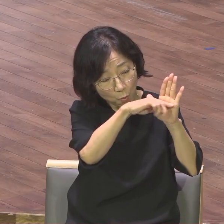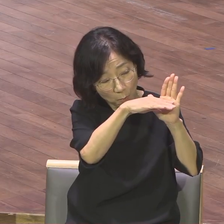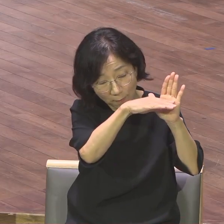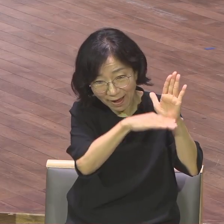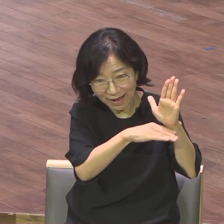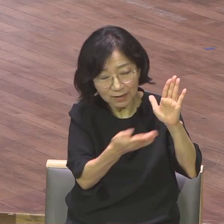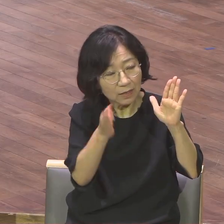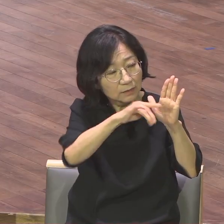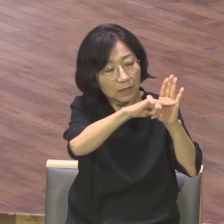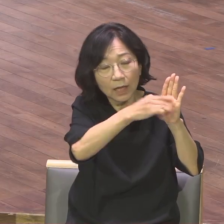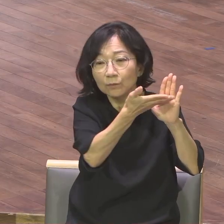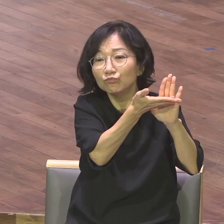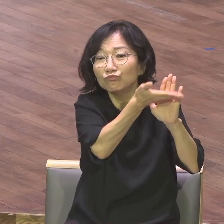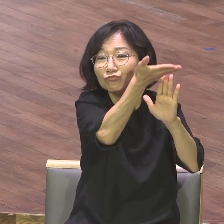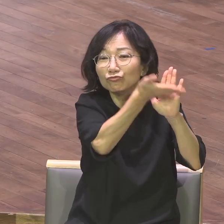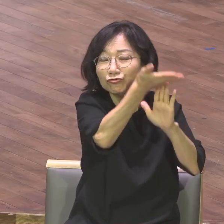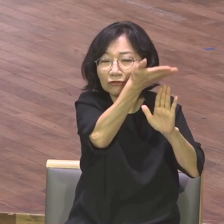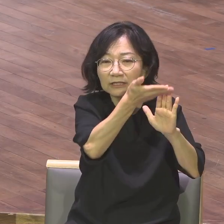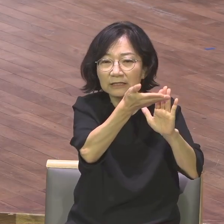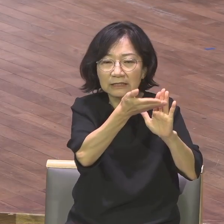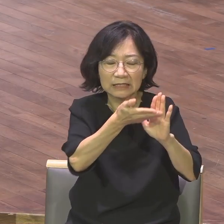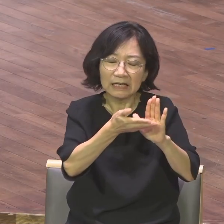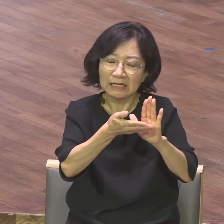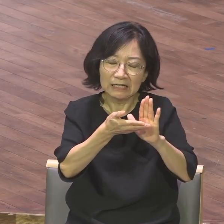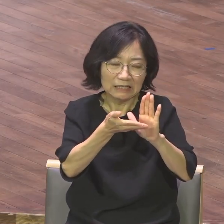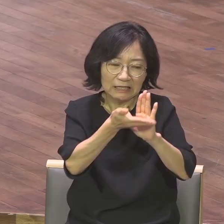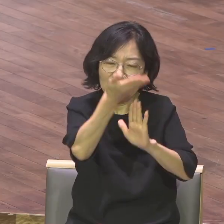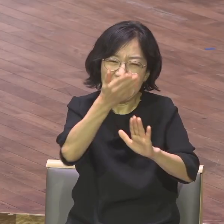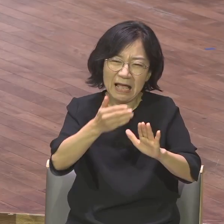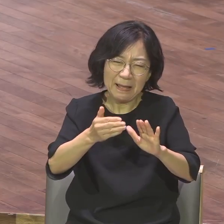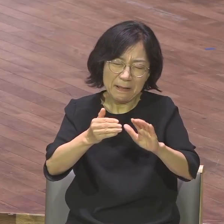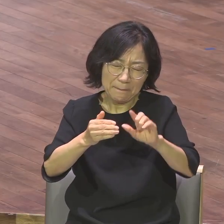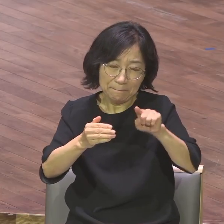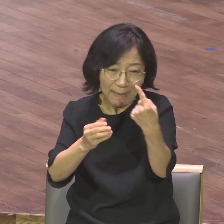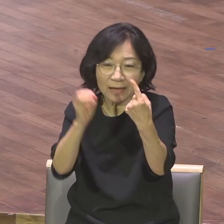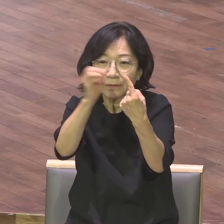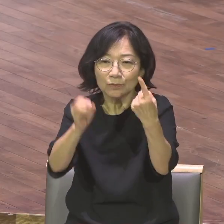이 북이스라엘은 100% 전부였어요. 우상숭배거다.